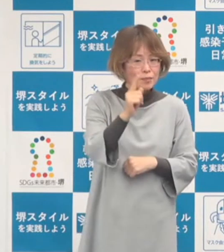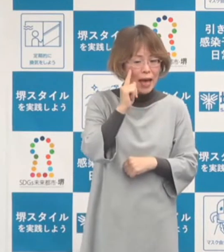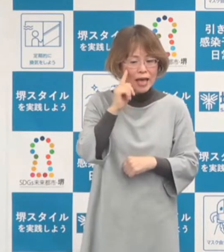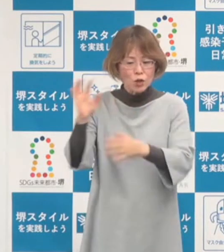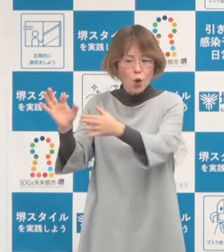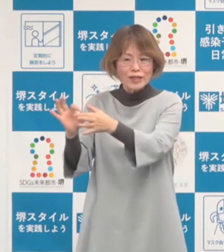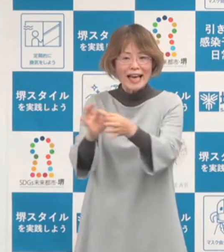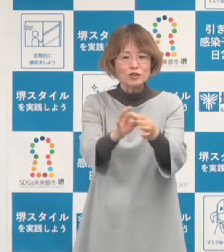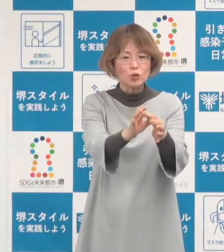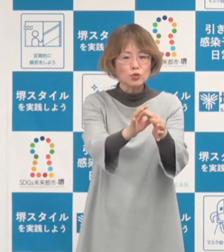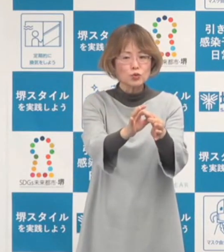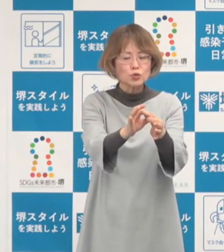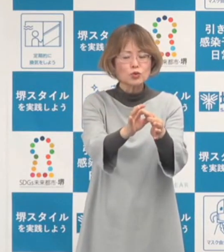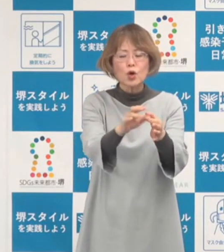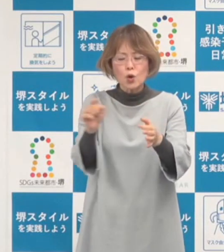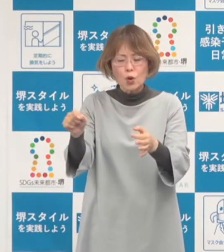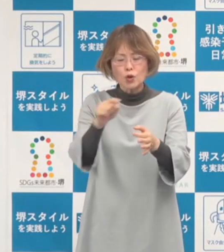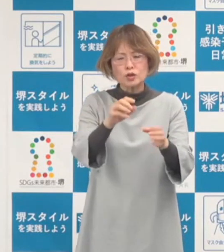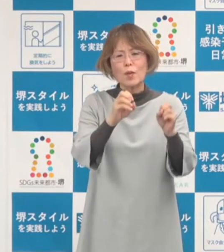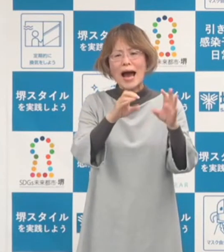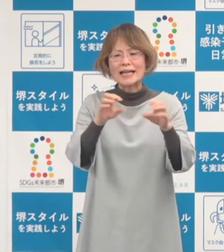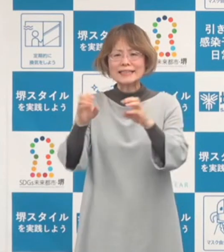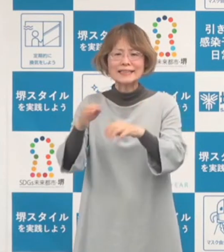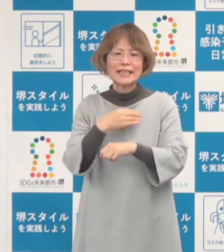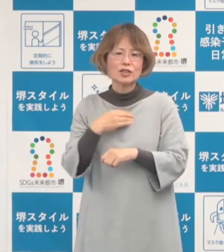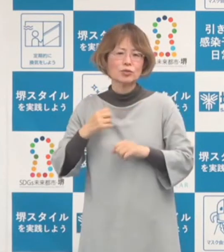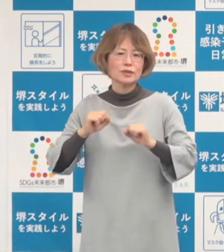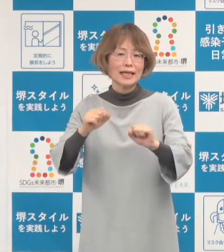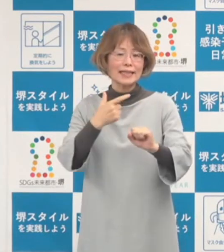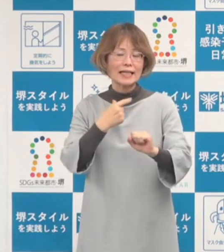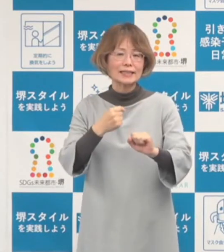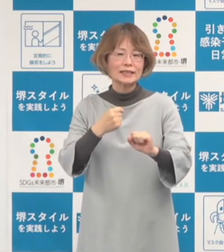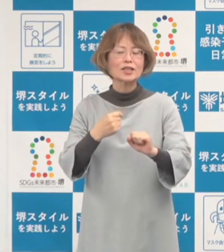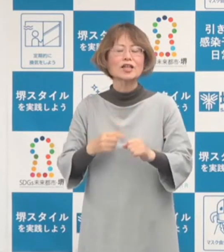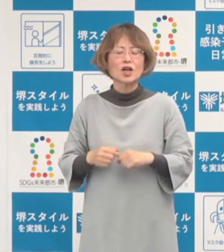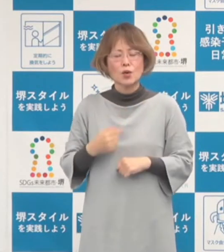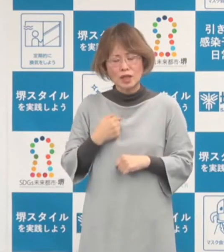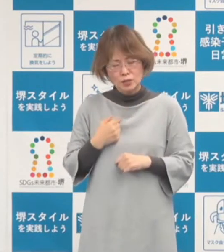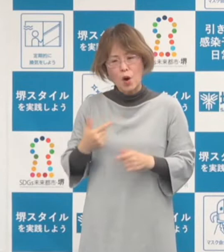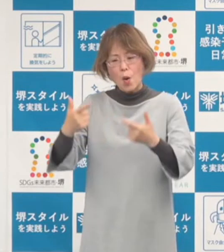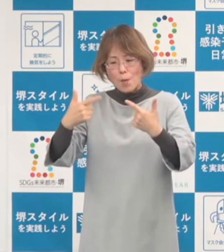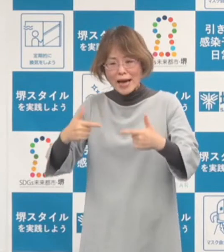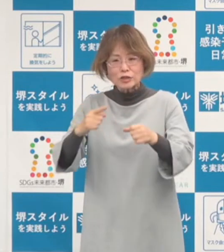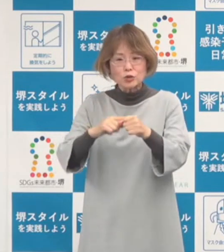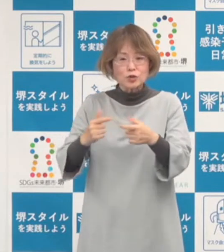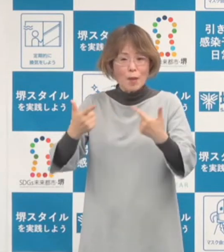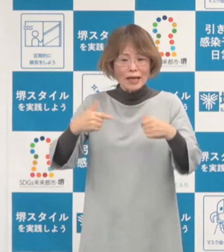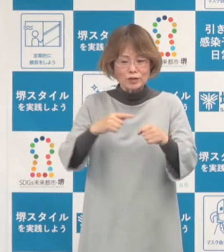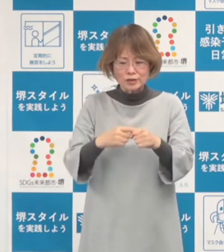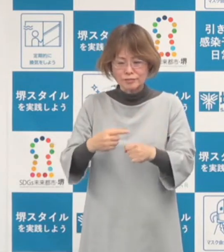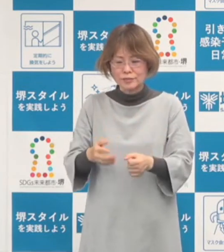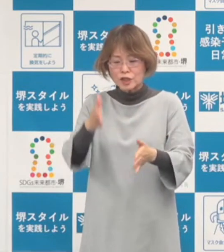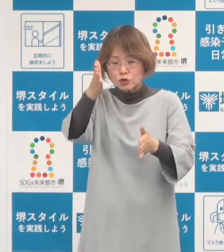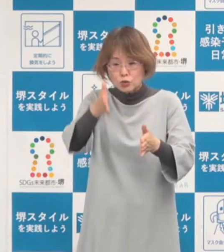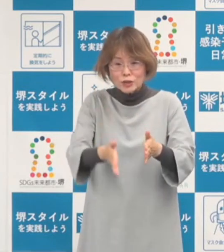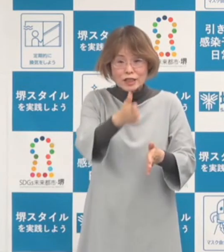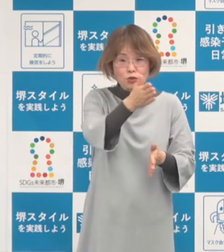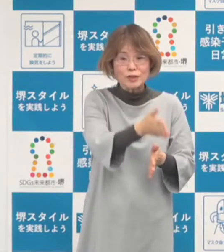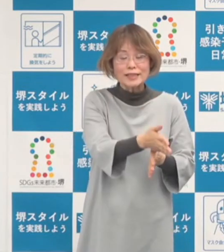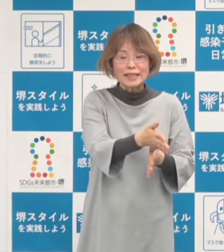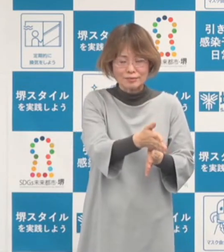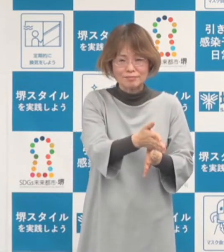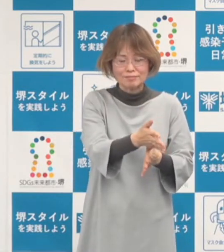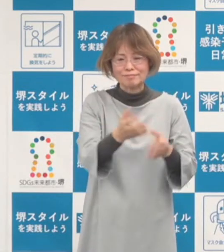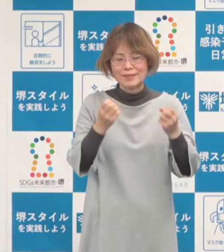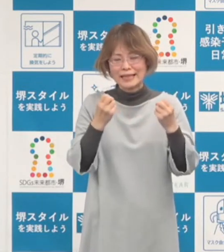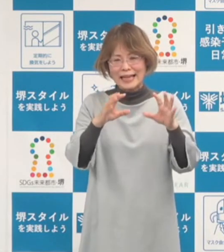つながりを持って発信できるようにしたいと考えていますし、私自身もその毎年度毎年度を完全に区切ってですね、新し